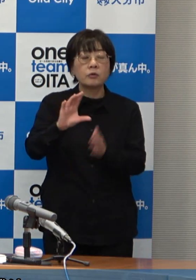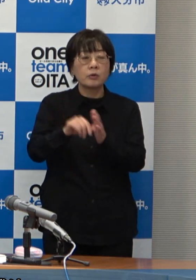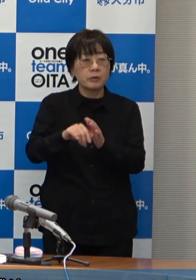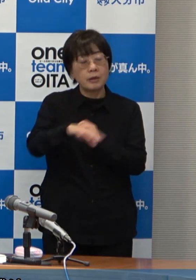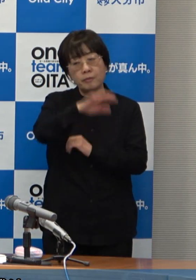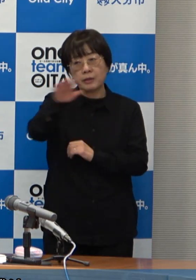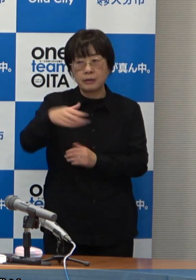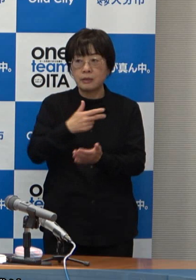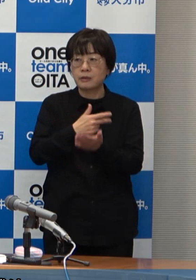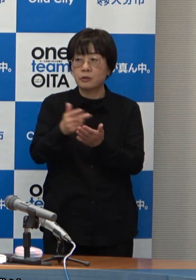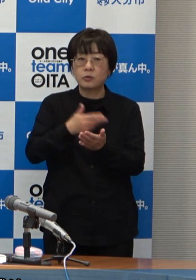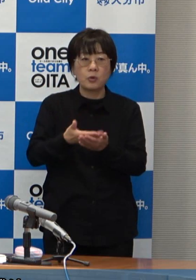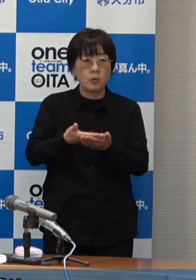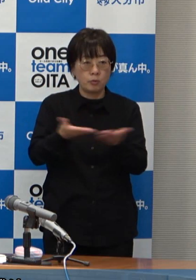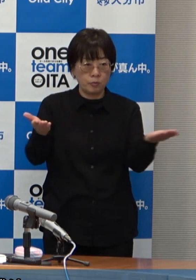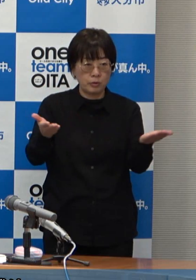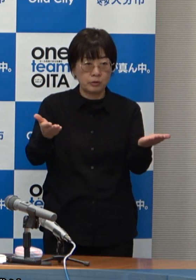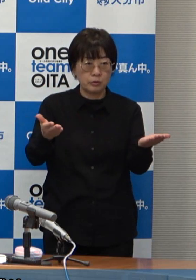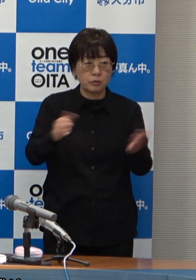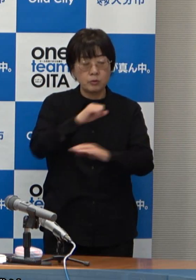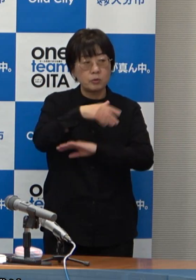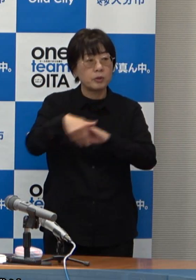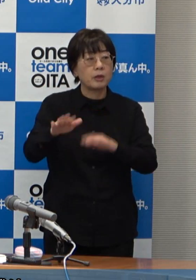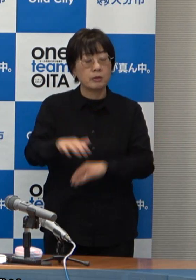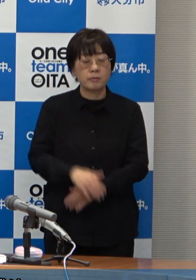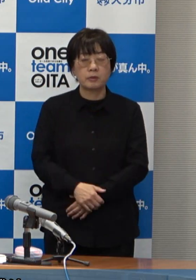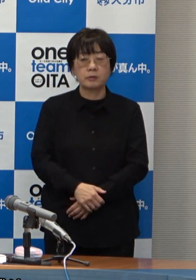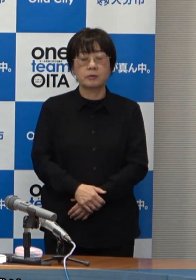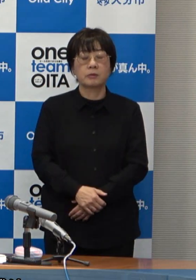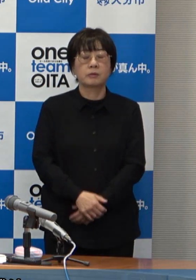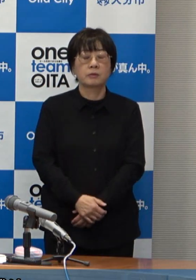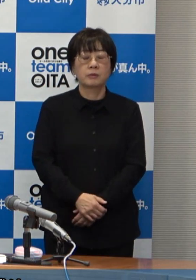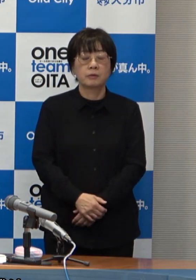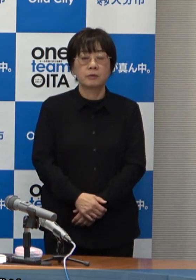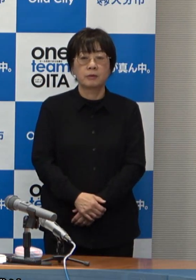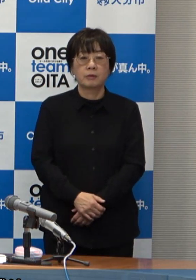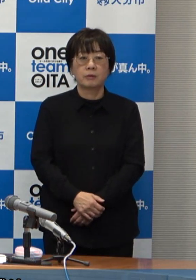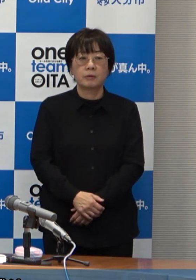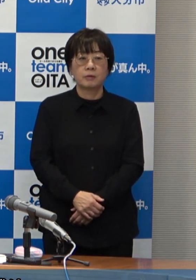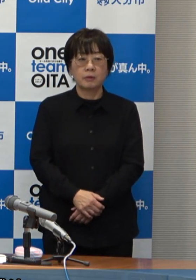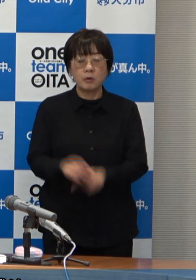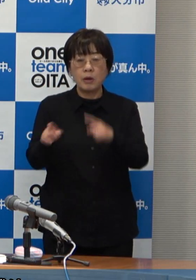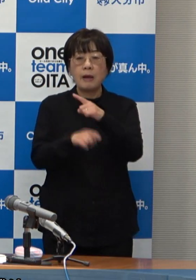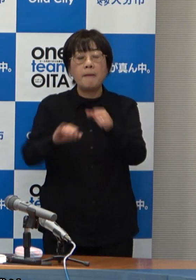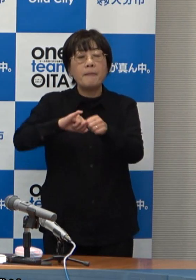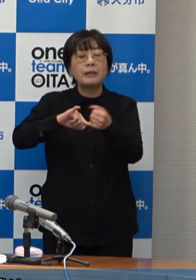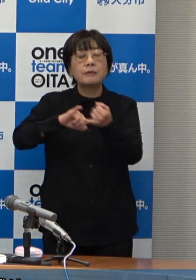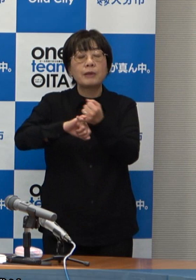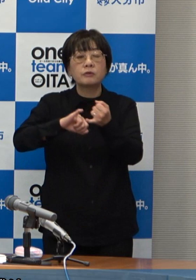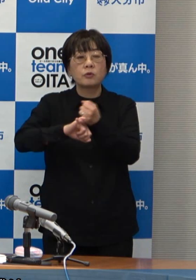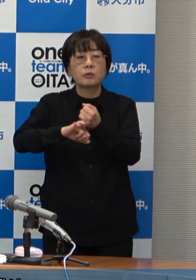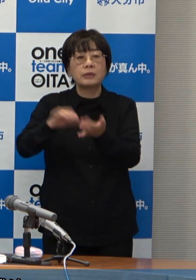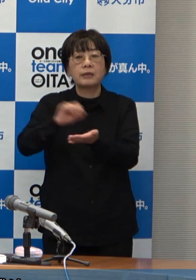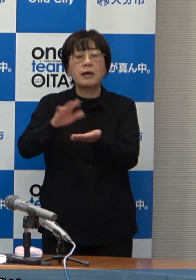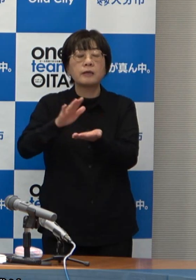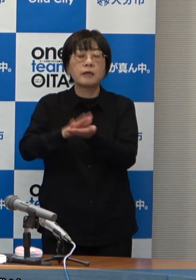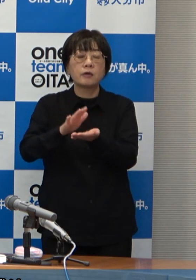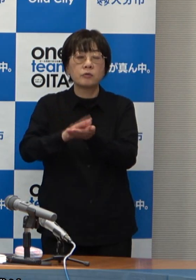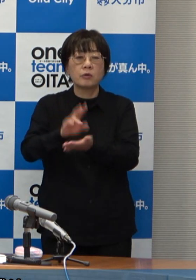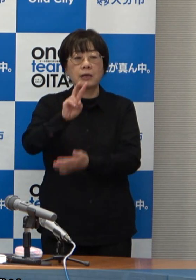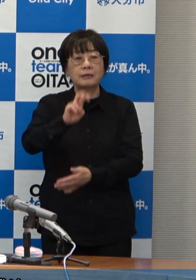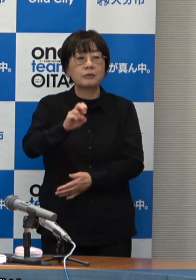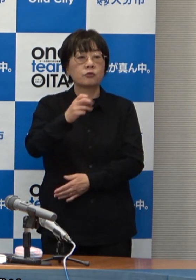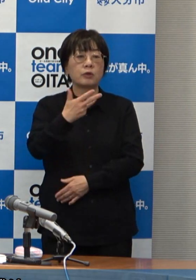持ち帰りもらいただこうと思ってますでそれはですねマニフェストに書いてある項目が大体28